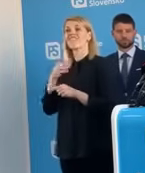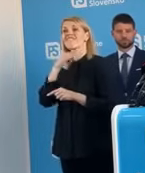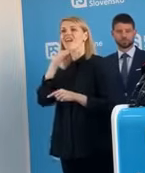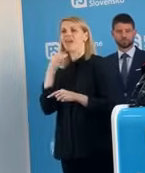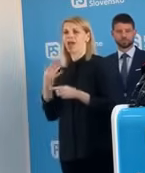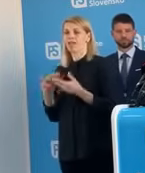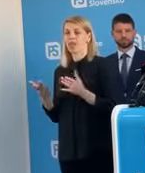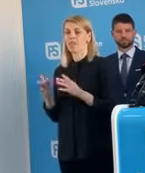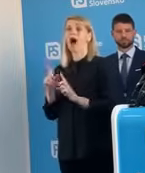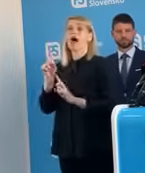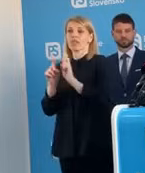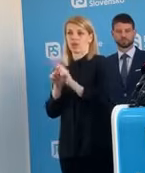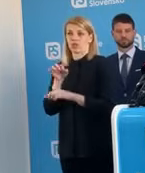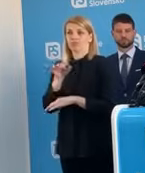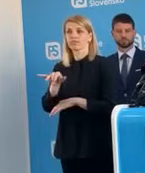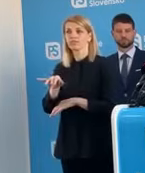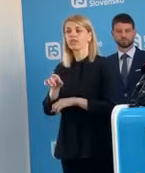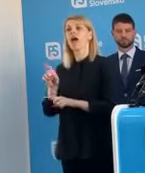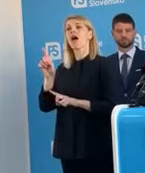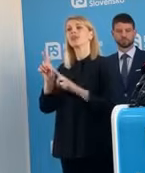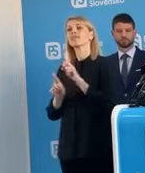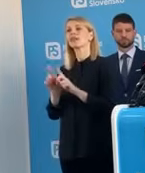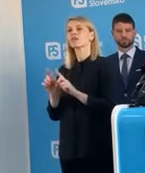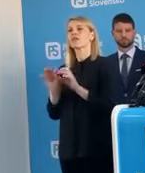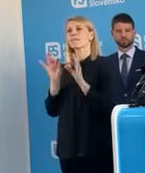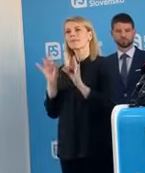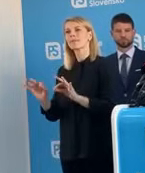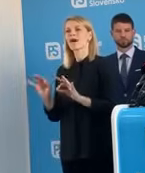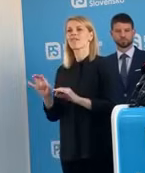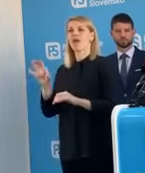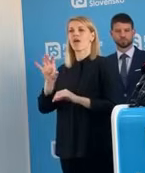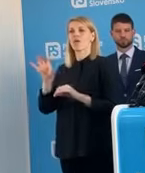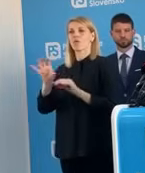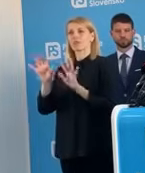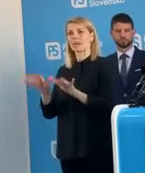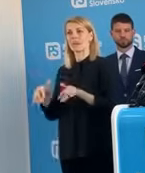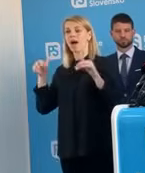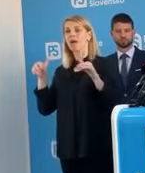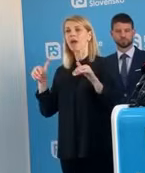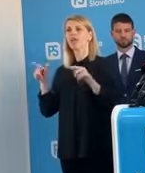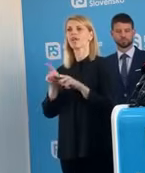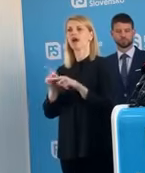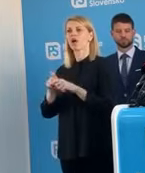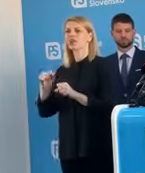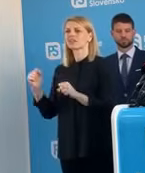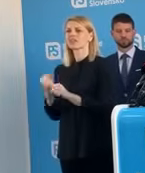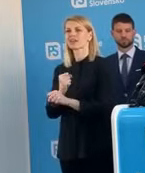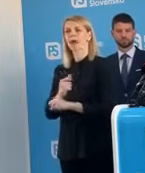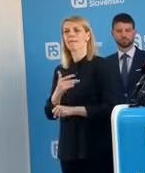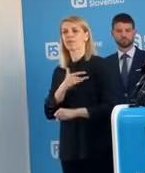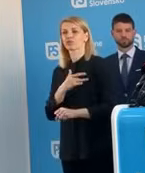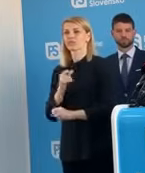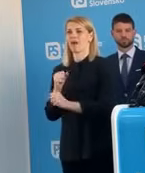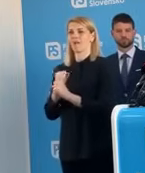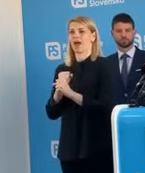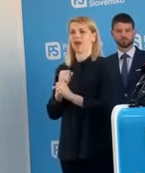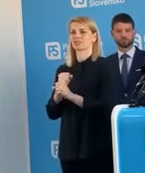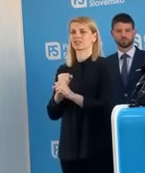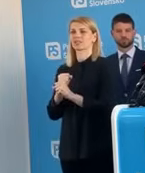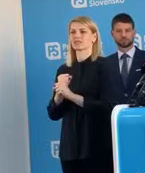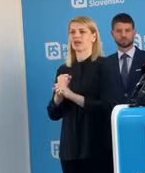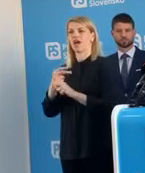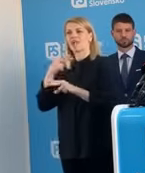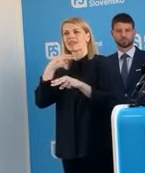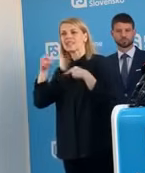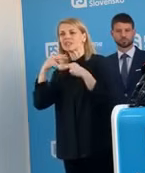veľa. Niektoré sú a niektoré sú práve v Európskom parlamente na tvrdej, poctivej práci v